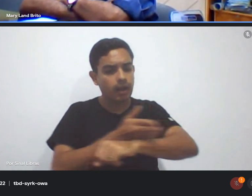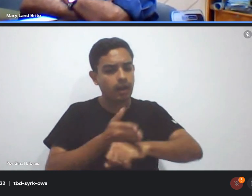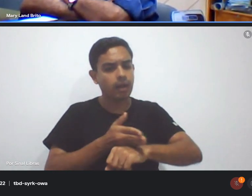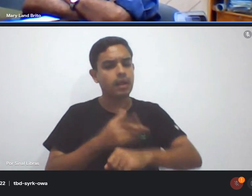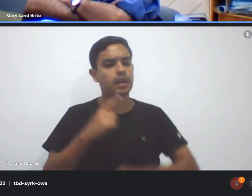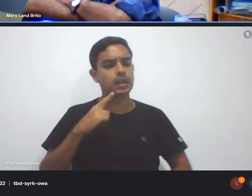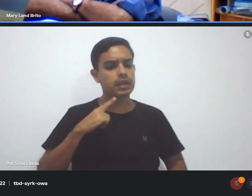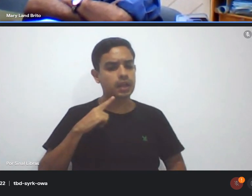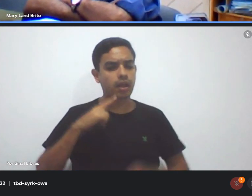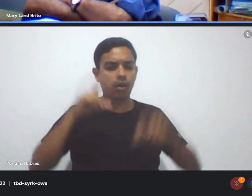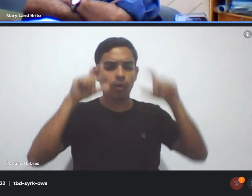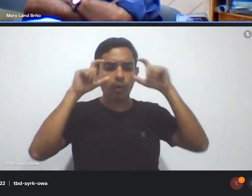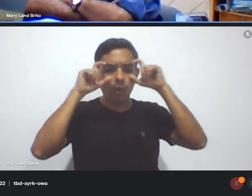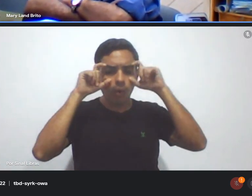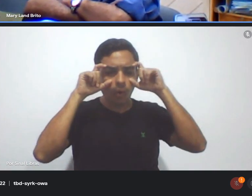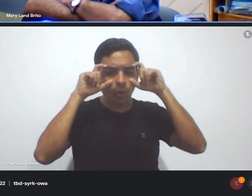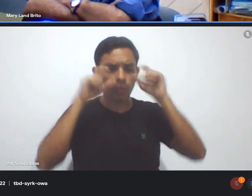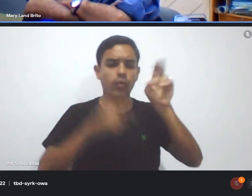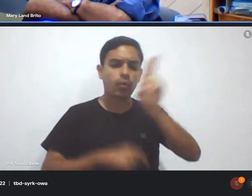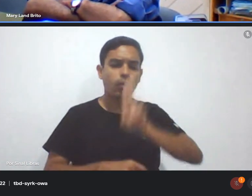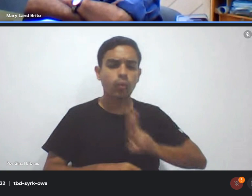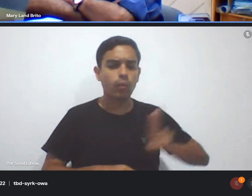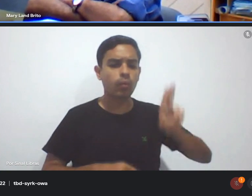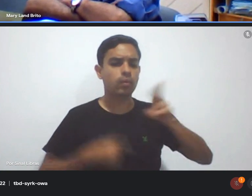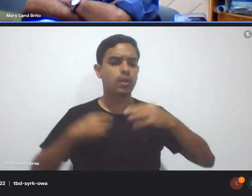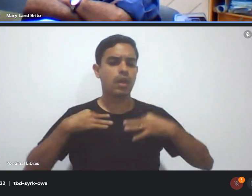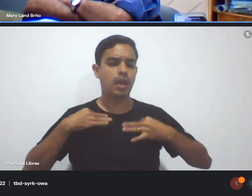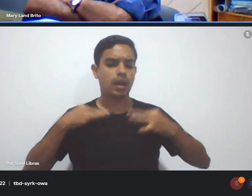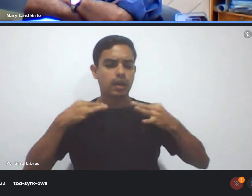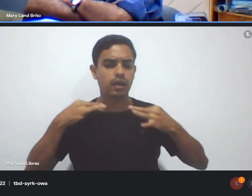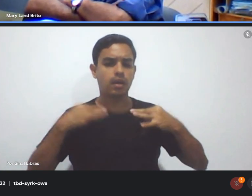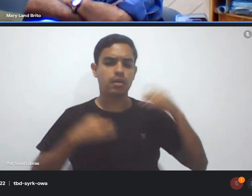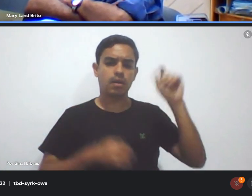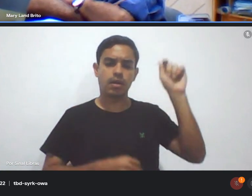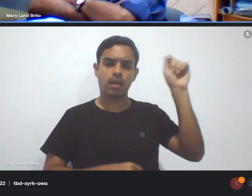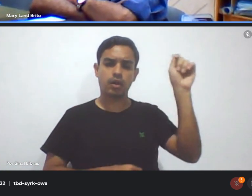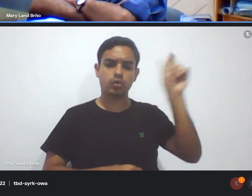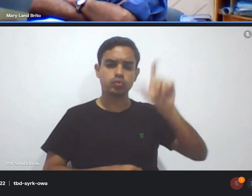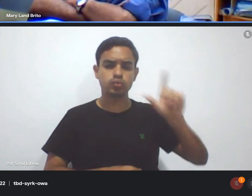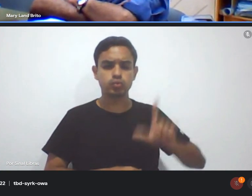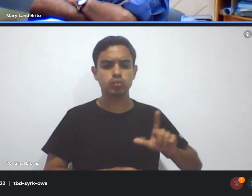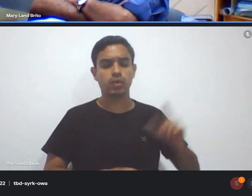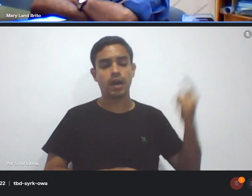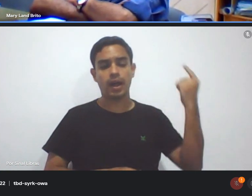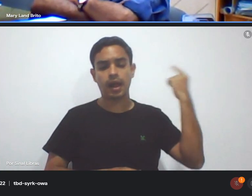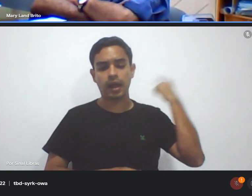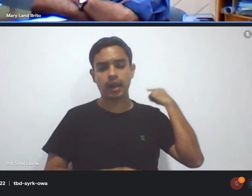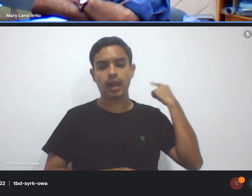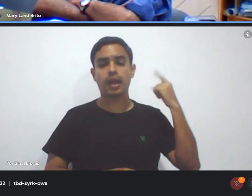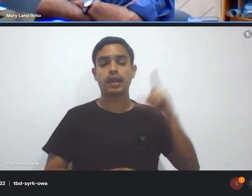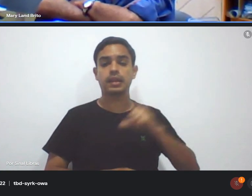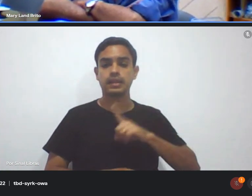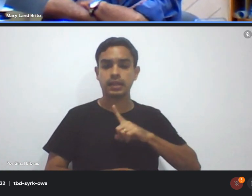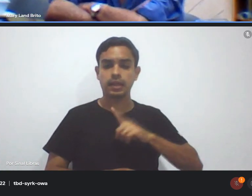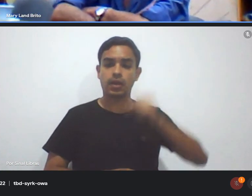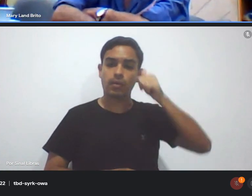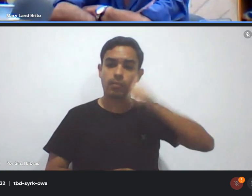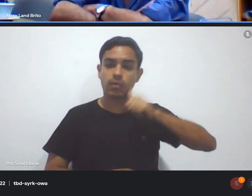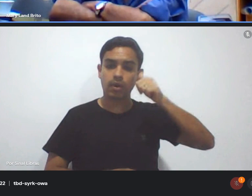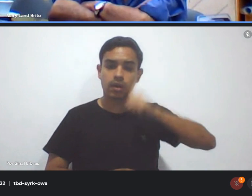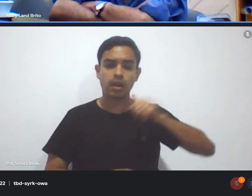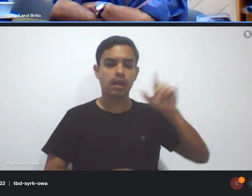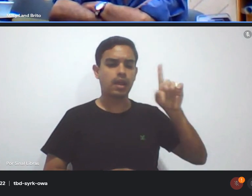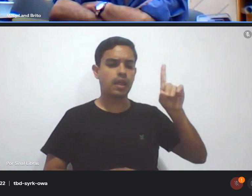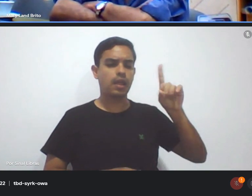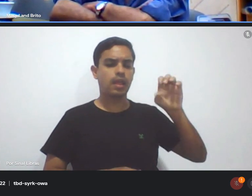usa óculos, uma camisa azul, tudo azul. Lá atrás a gente vê Débora, que está no computador,